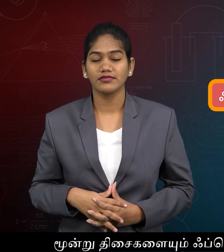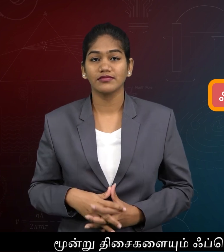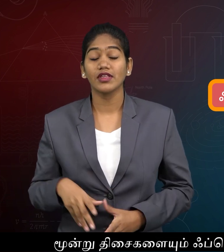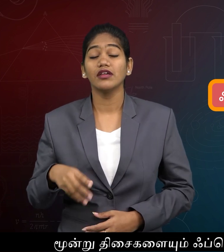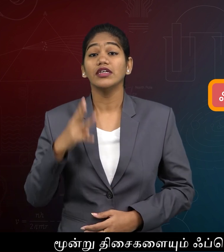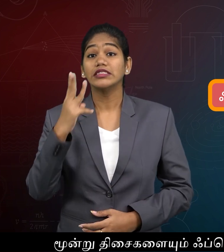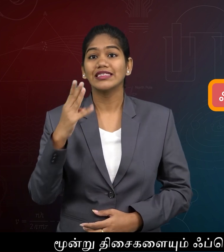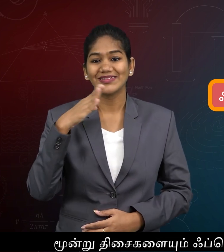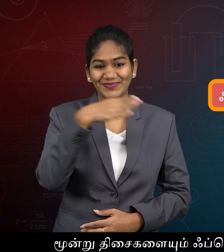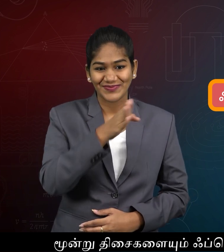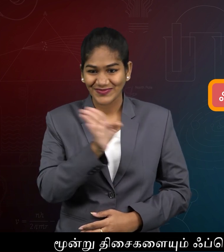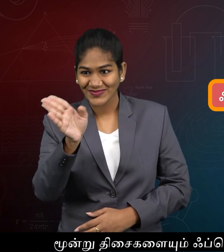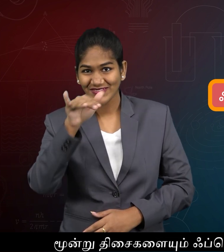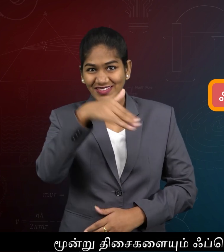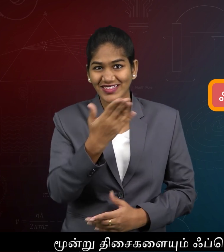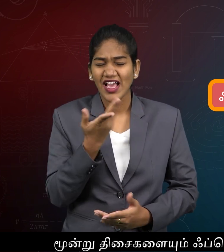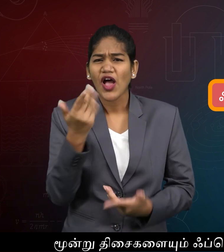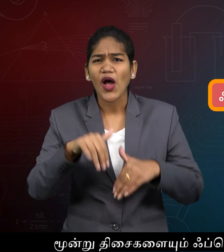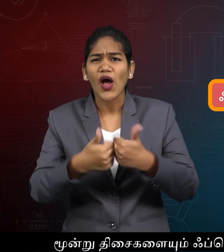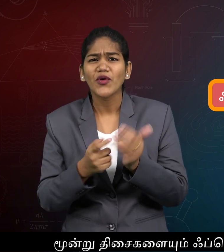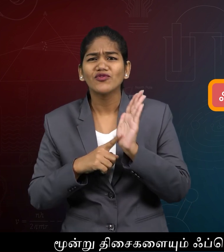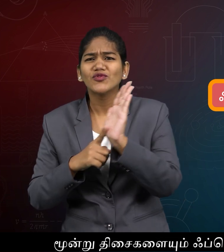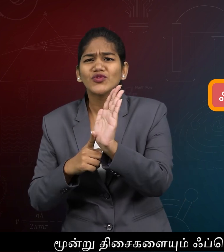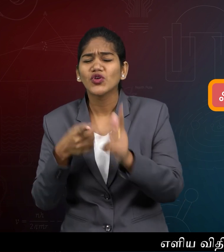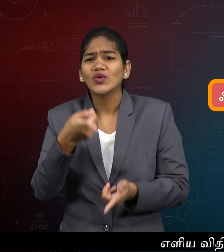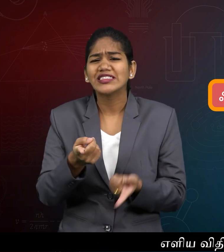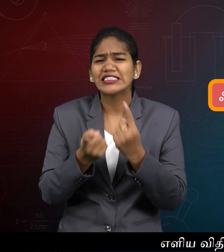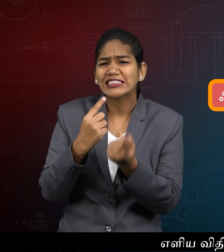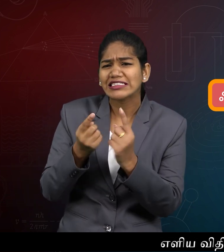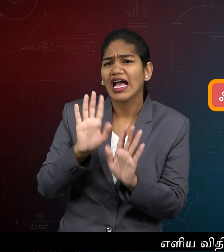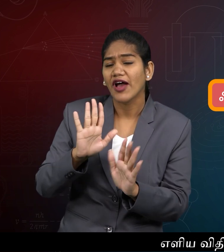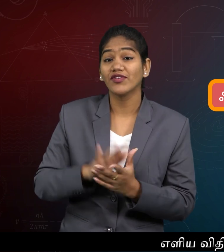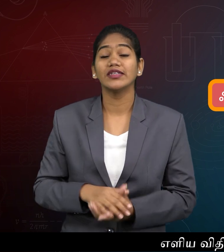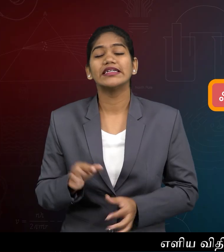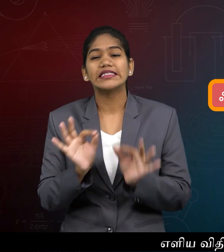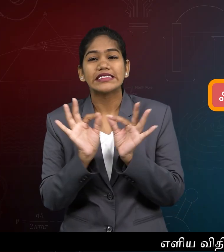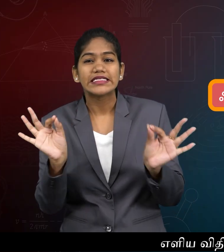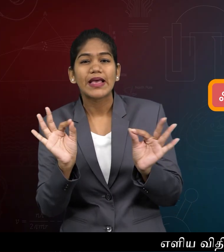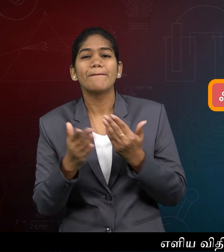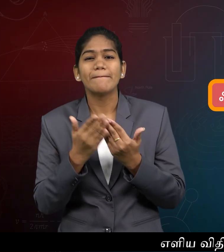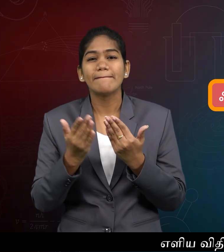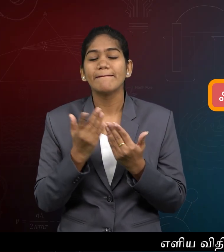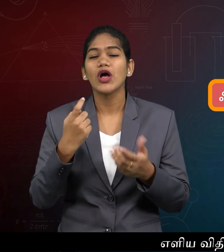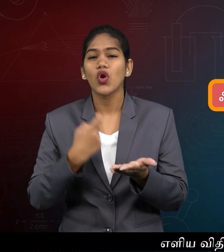மூன்று விசைகளையும் ஃப்ளெமிங்கின் இடது கை விதி எனப்படும் எளிய விதி மூலம் விளக்கலாம்.